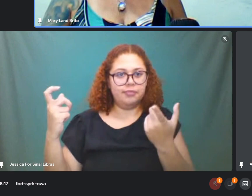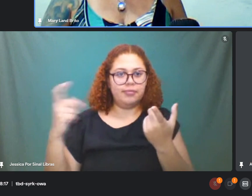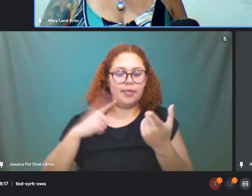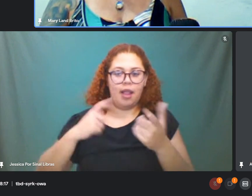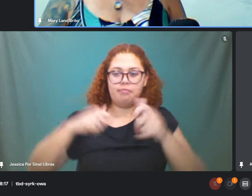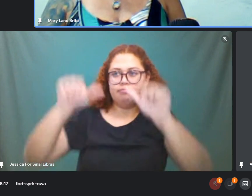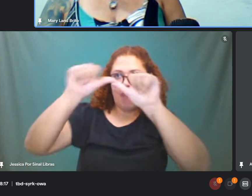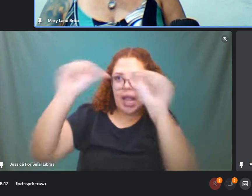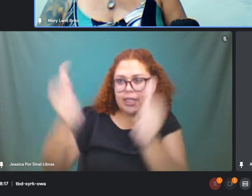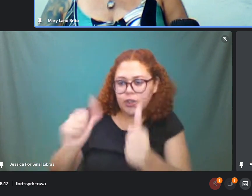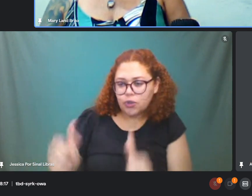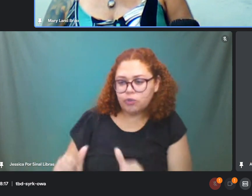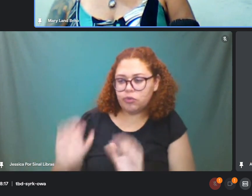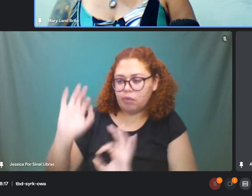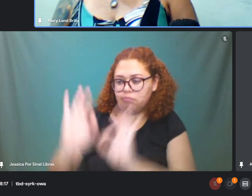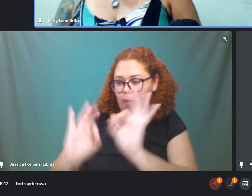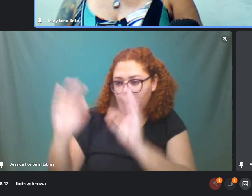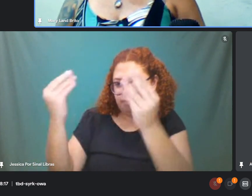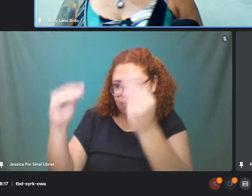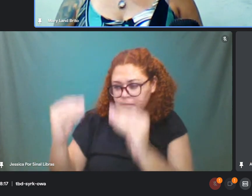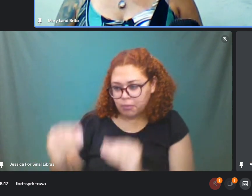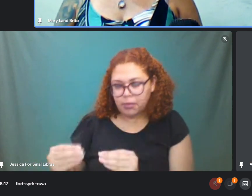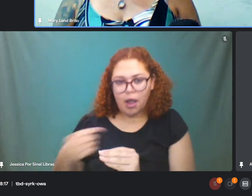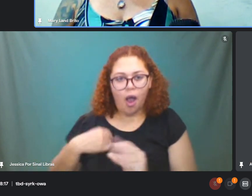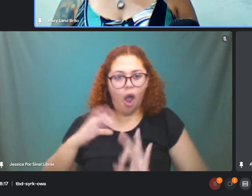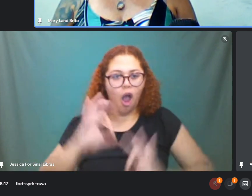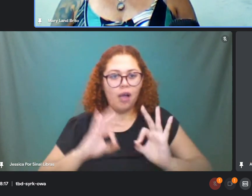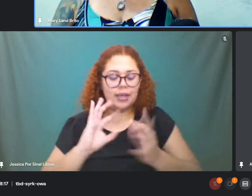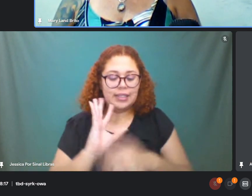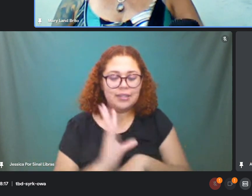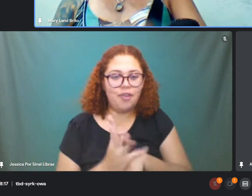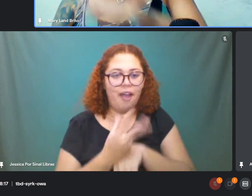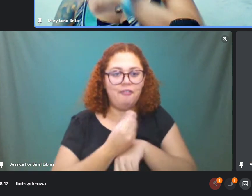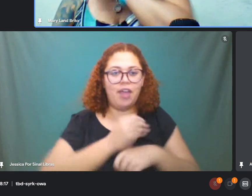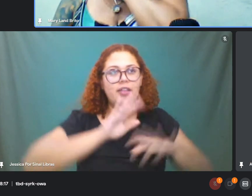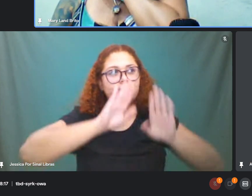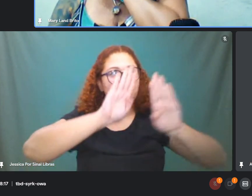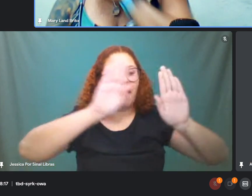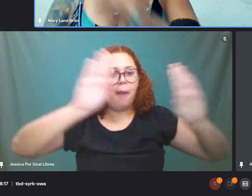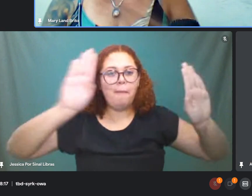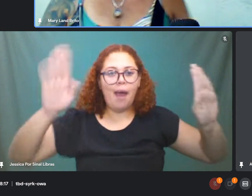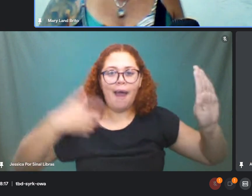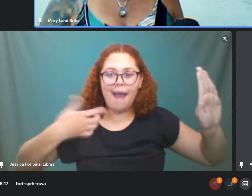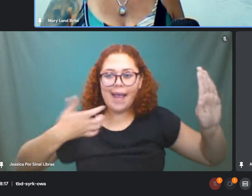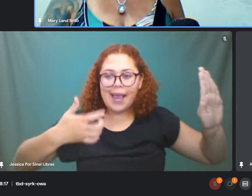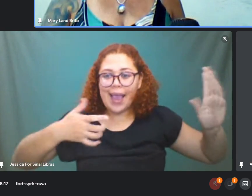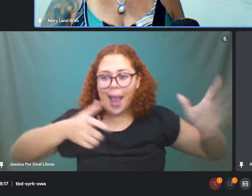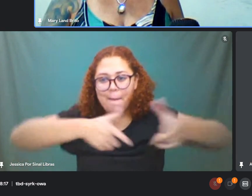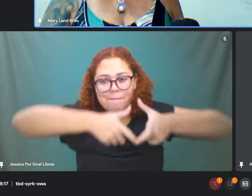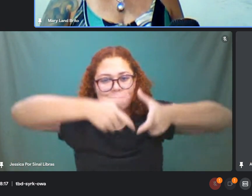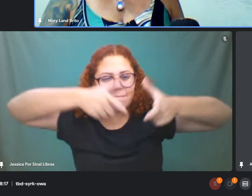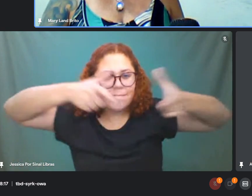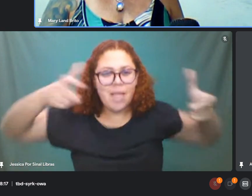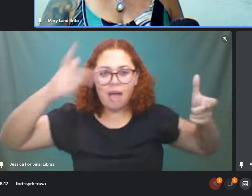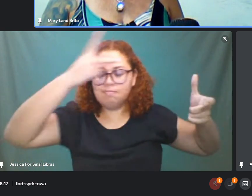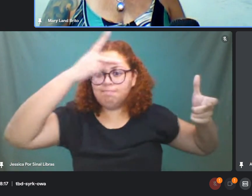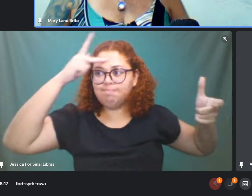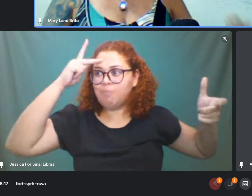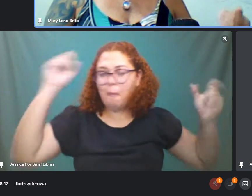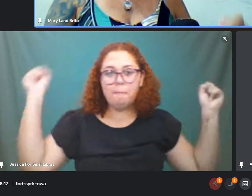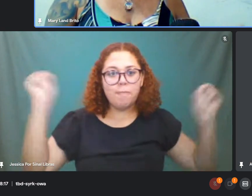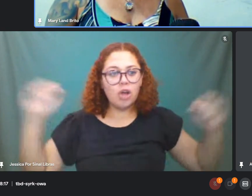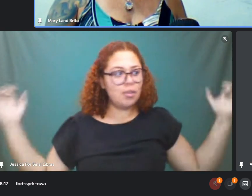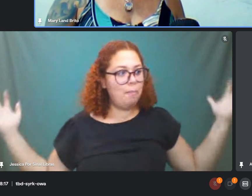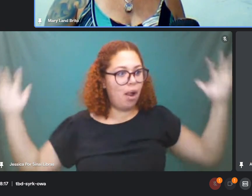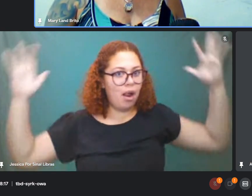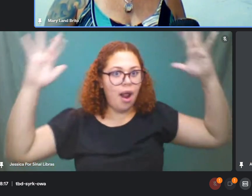escultura, quando a gente organiza uma exposição, a gente quer que o máximo possível de pessoas possam acessar. E aí, para que a